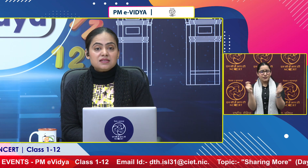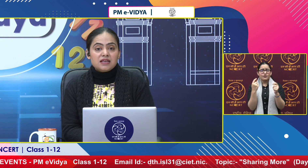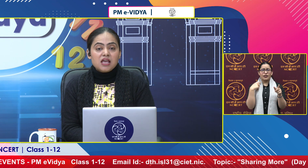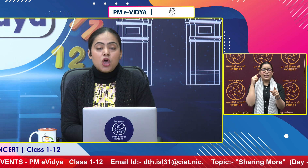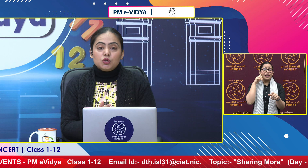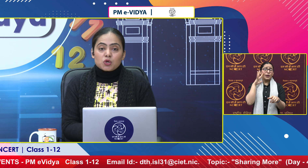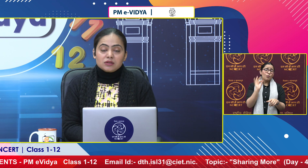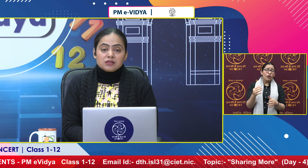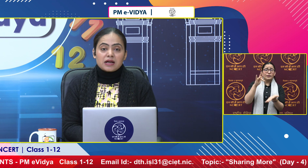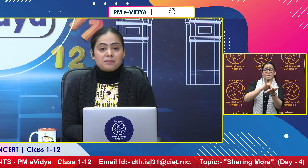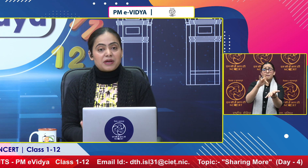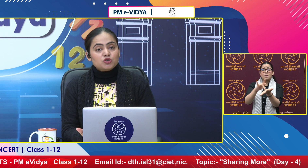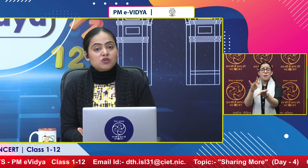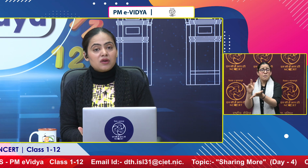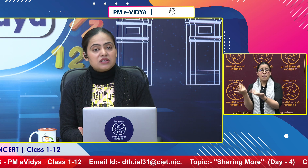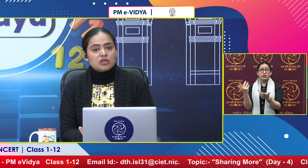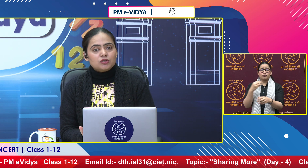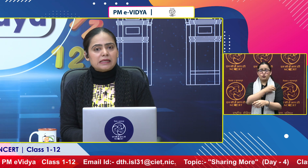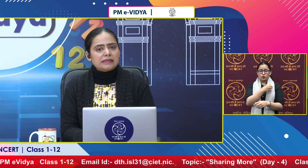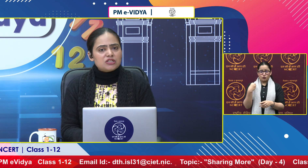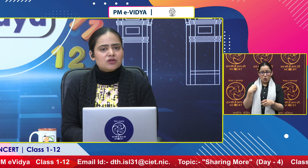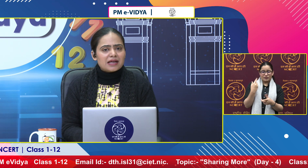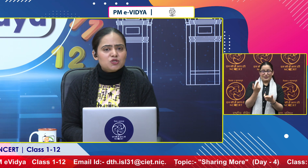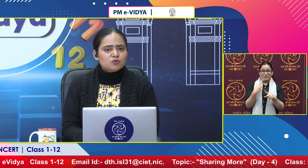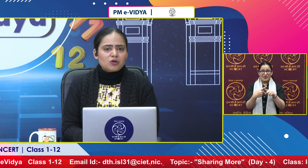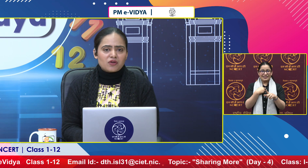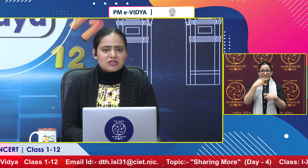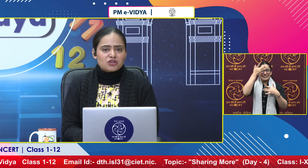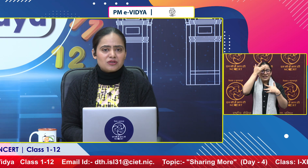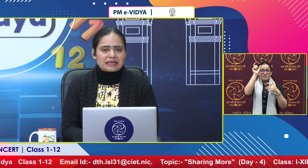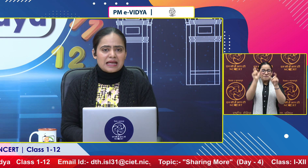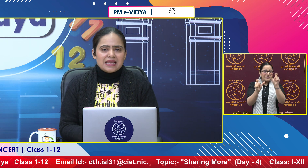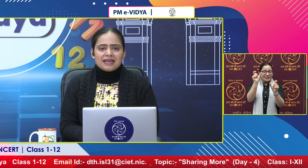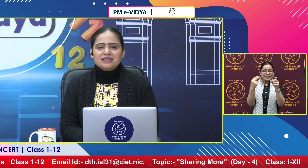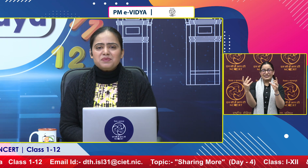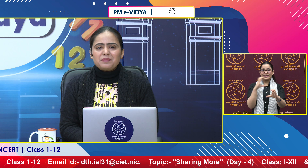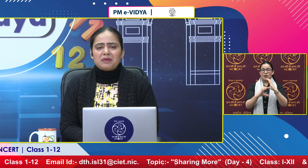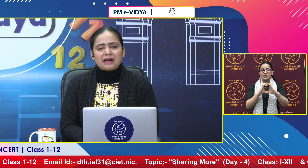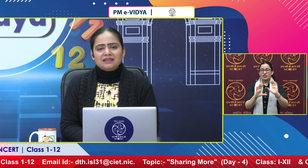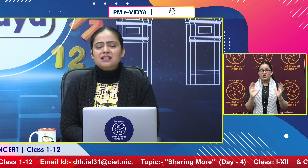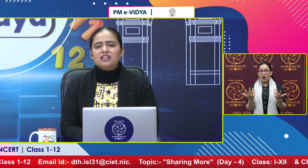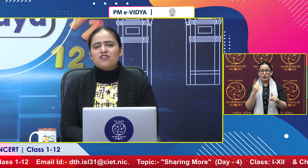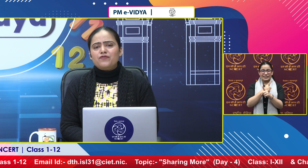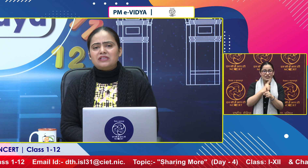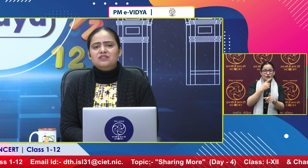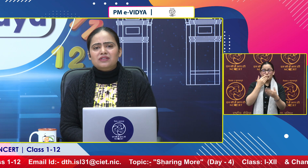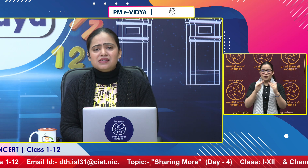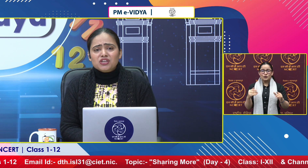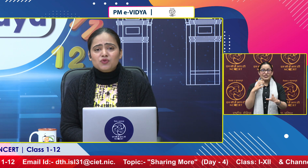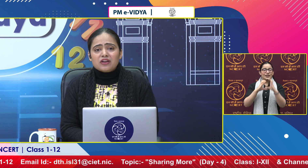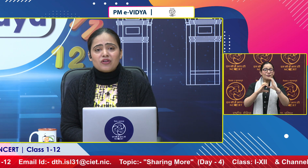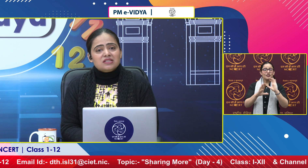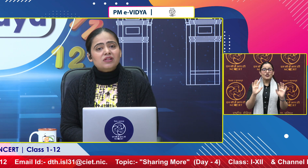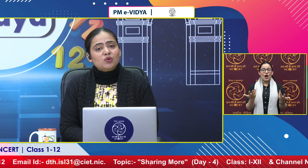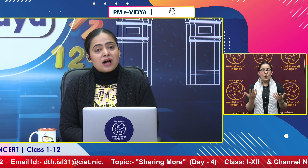इंपॉर्टेंट प्लेसेस की, डॉक्टर एंड पेशेंट कॉन्वर्सेशन की, टीचर एंड स्टूडेंट कॉन्वर्सेशन की। लेकिन सबसे पहले बात करते हैं फेस्टिवल्स